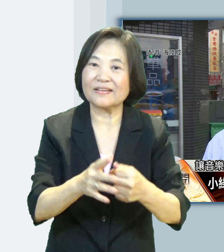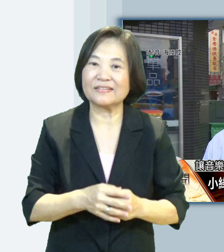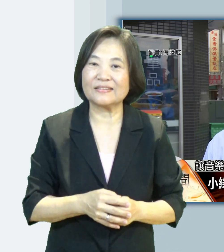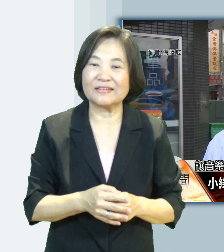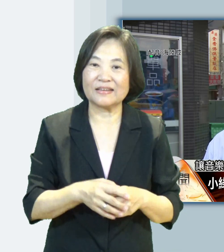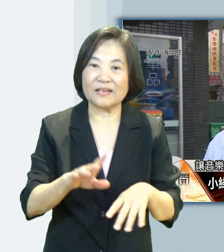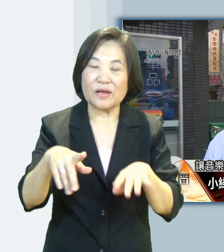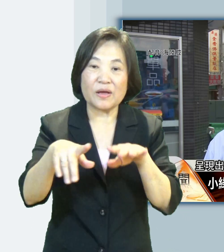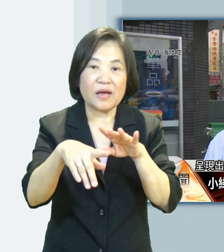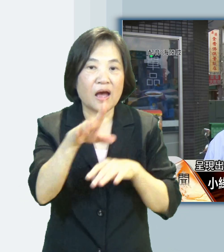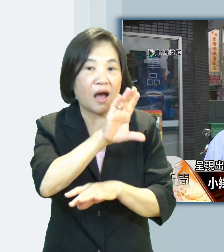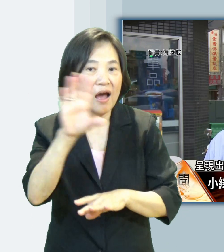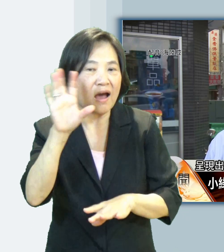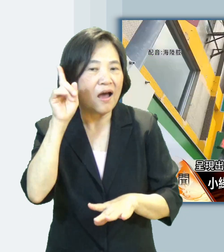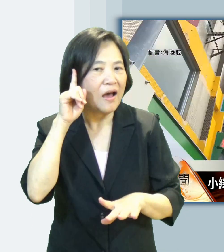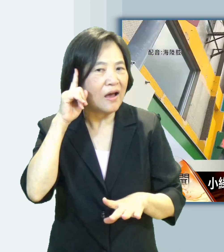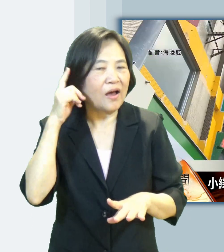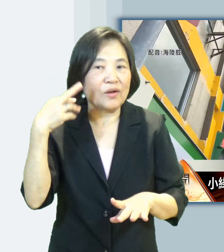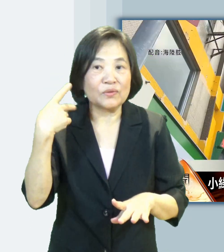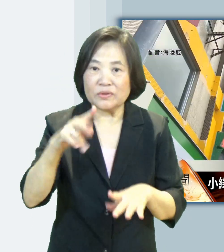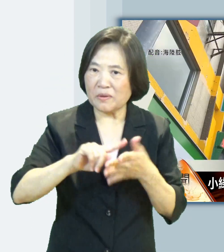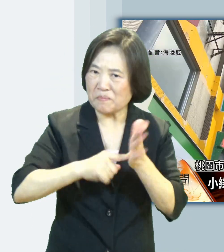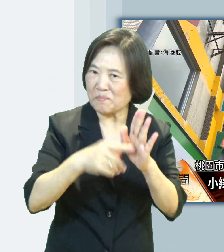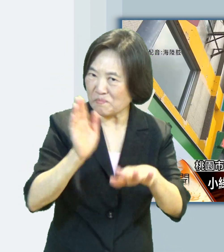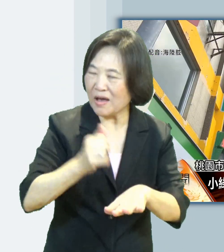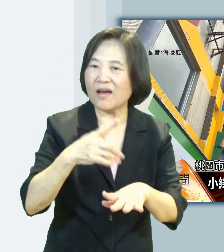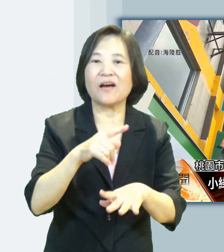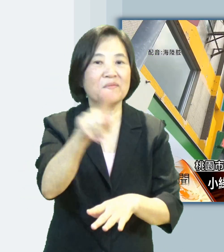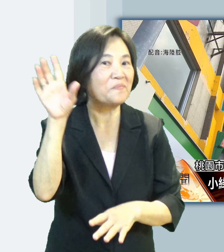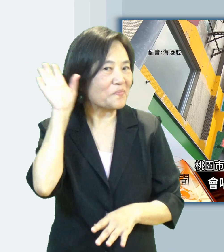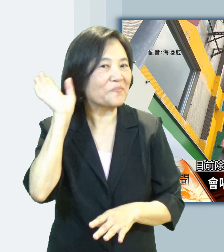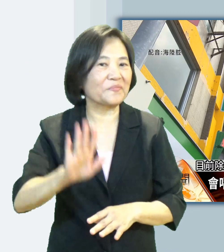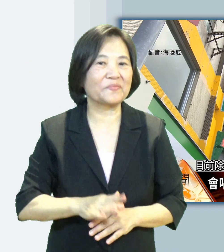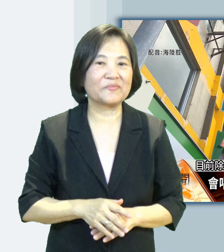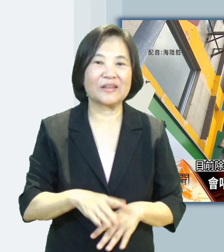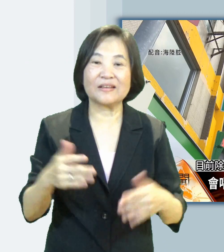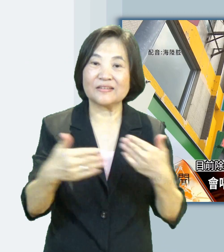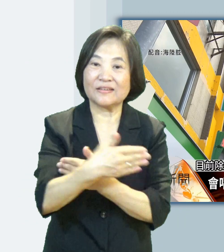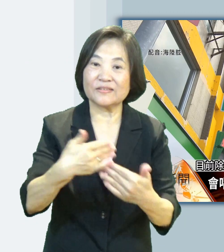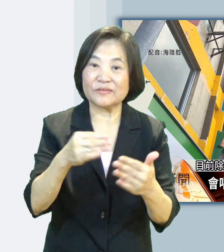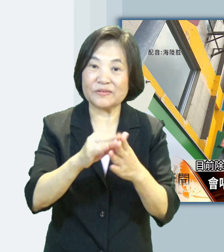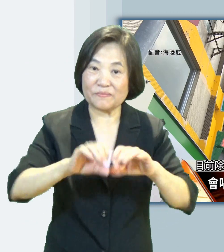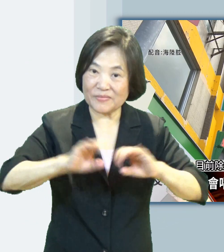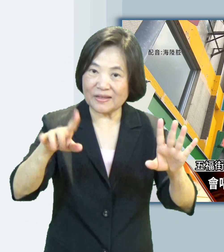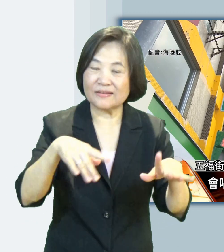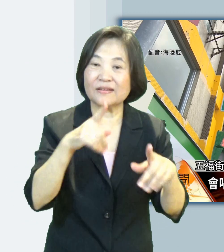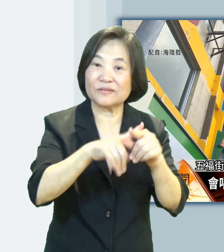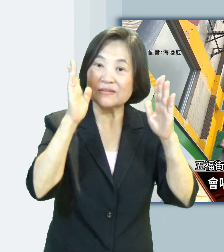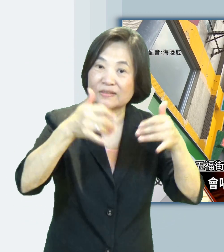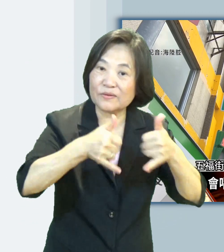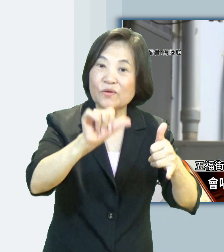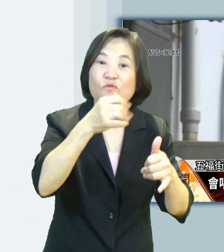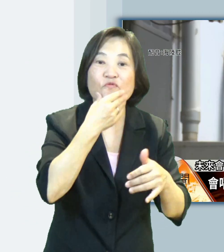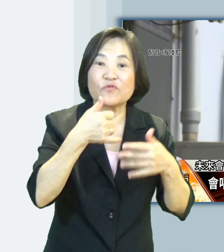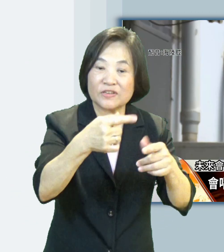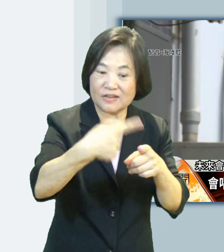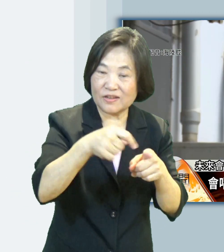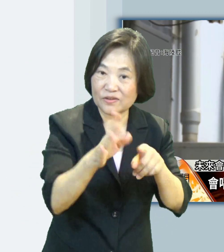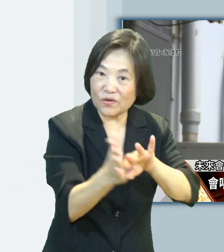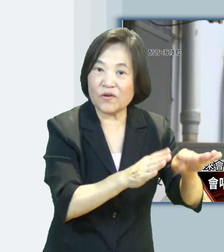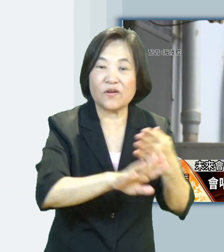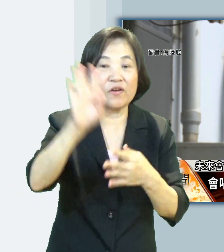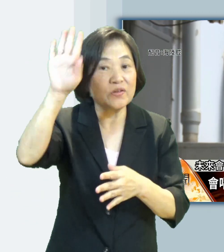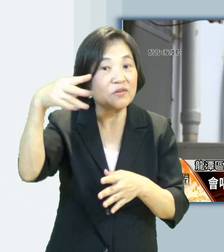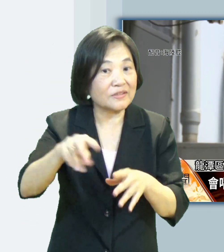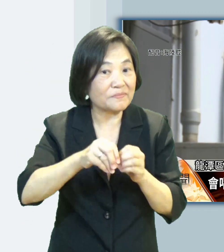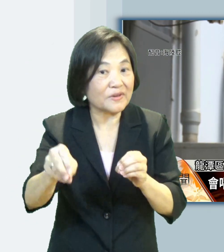华的主题呈现出来。 桃园市交通局讲，目前住在龙潭区中正路五福街后镇外，南北会继续推